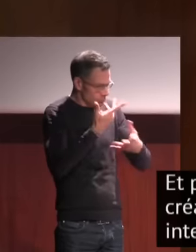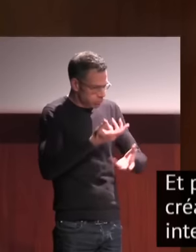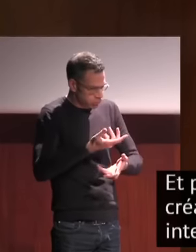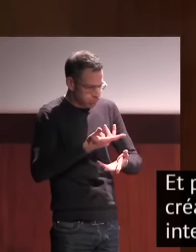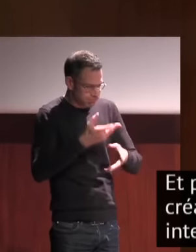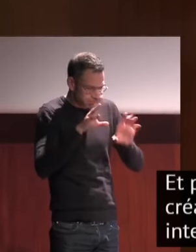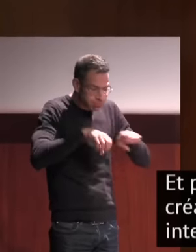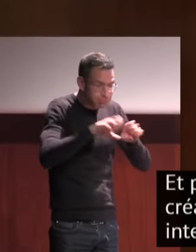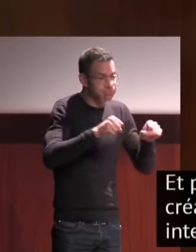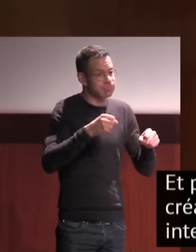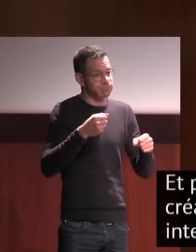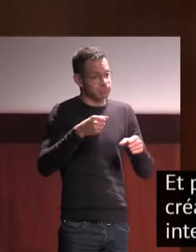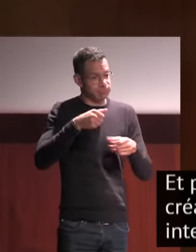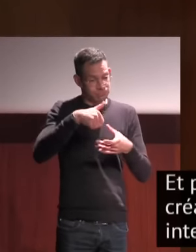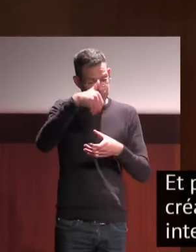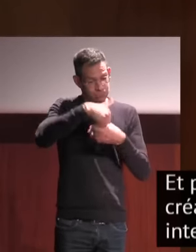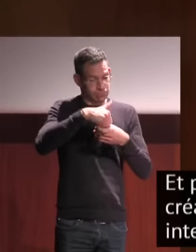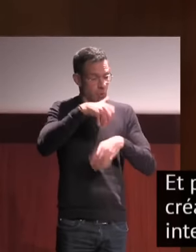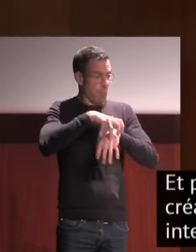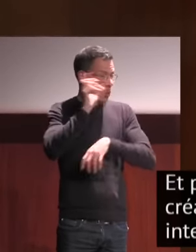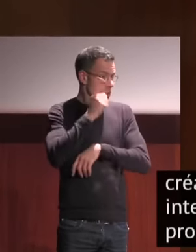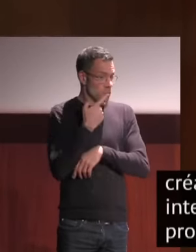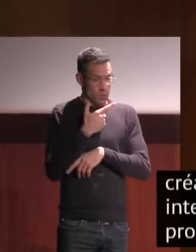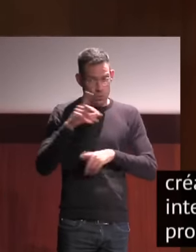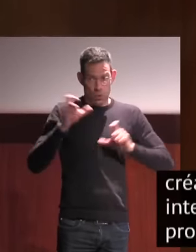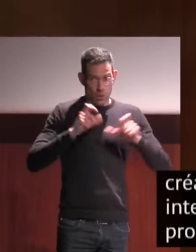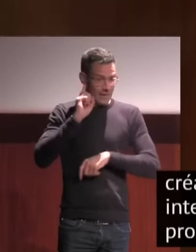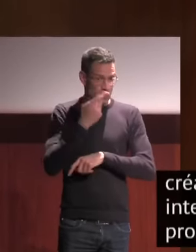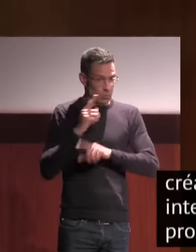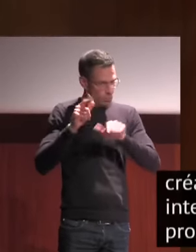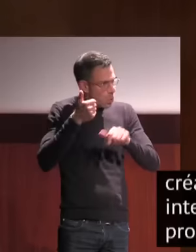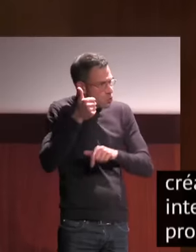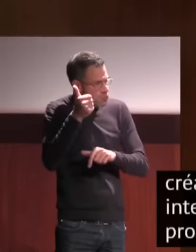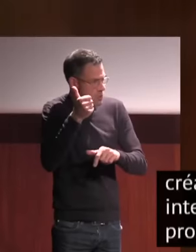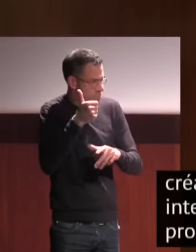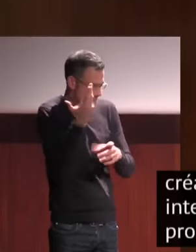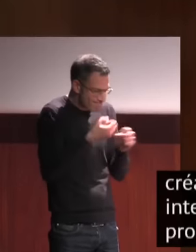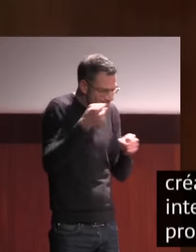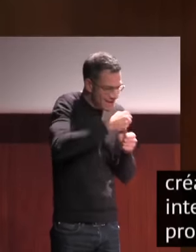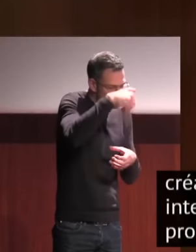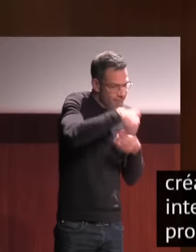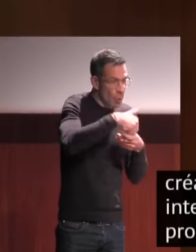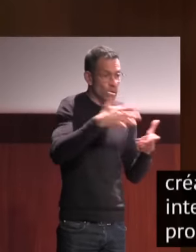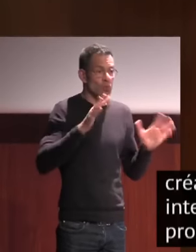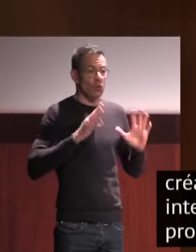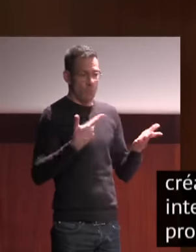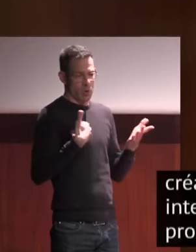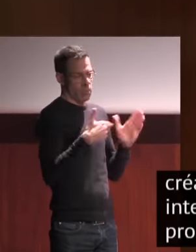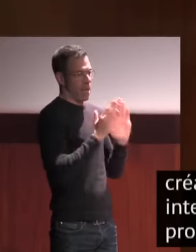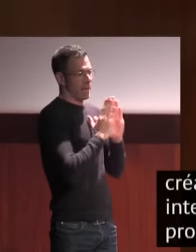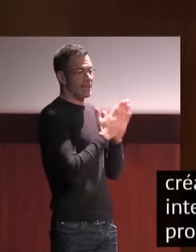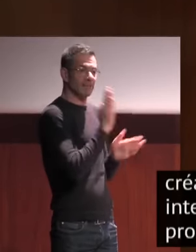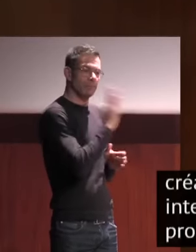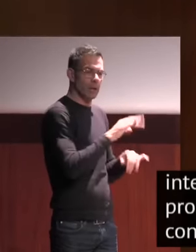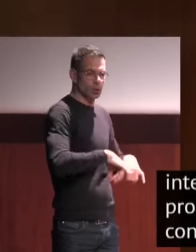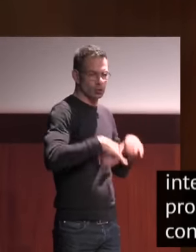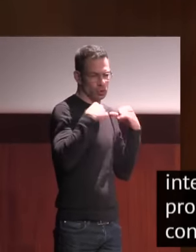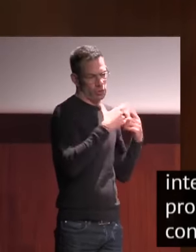des 5 pôles sourds produisent des contenus. Ils adaptent des albums de littérature jeunesse